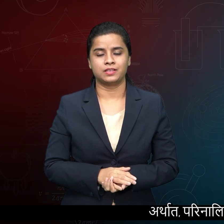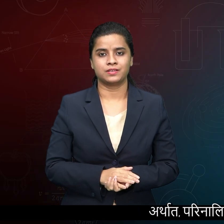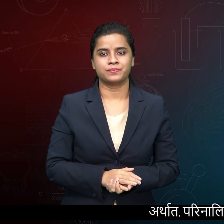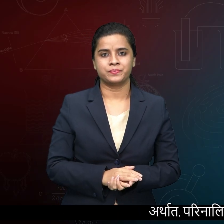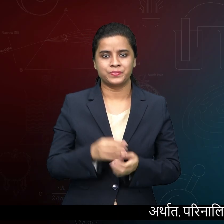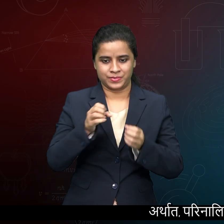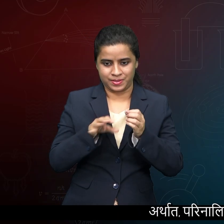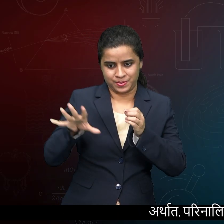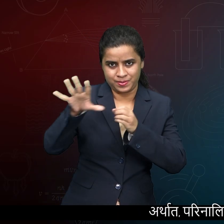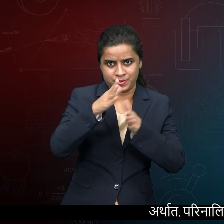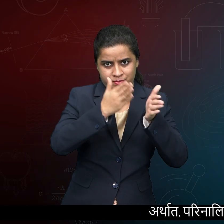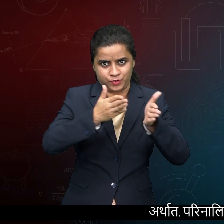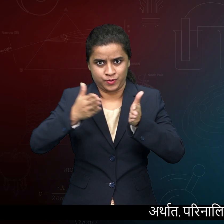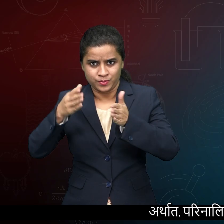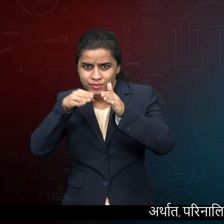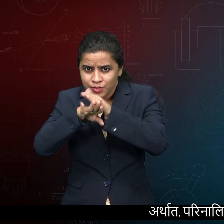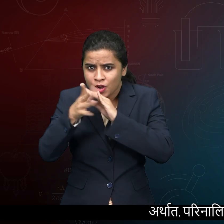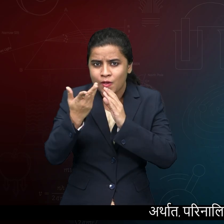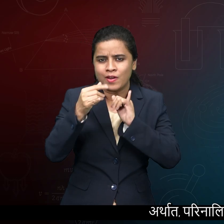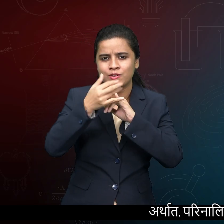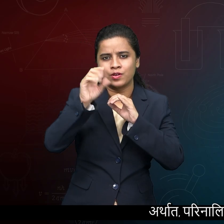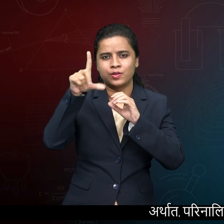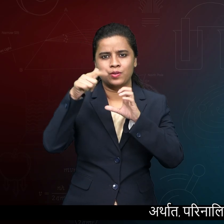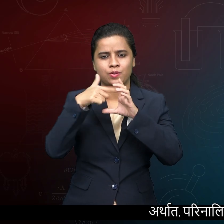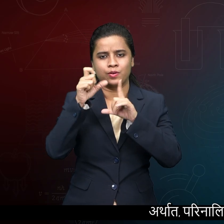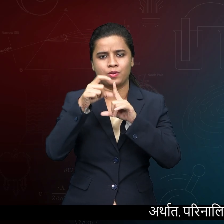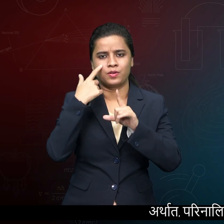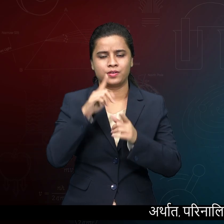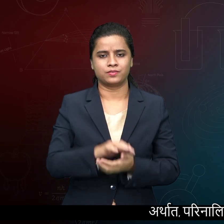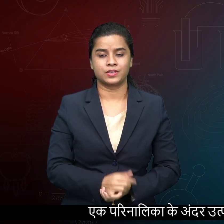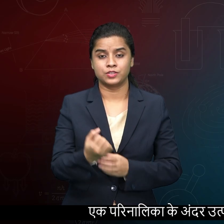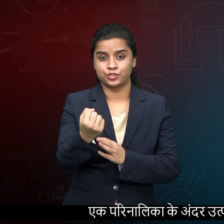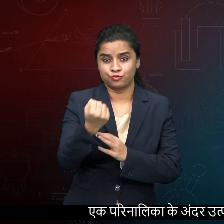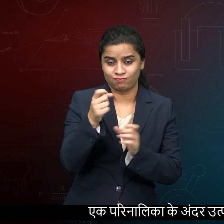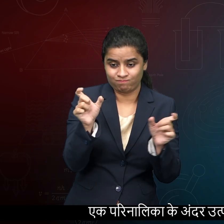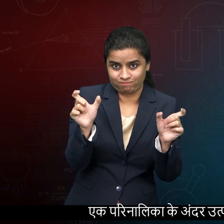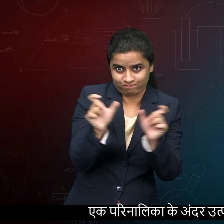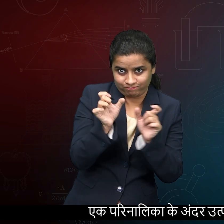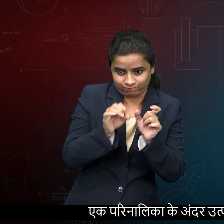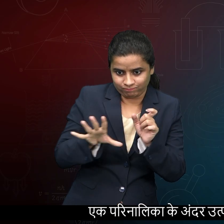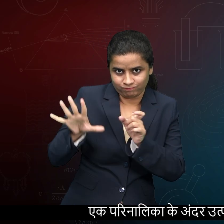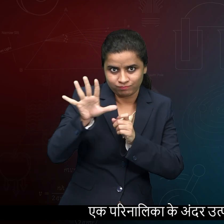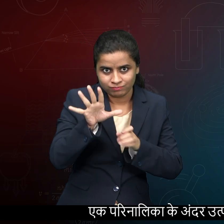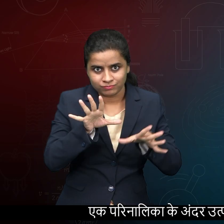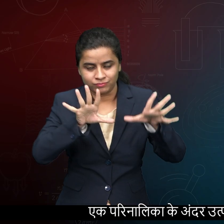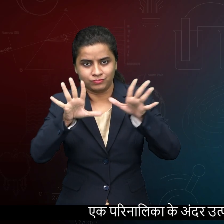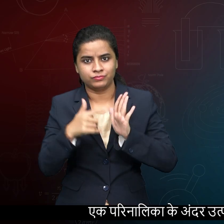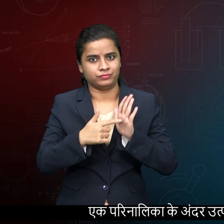परिनालिका के अंदर क्षेत्र एक समान है। एक परिनालिका के अंदर उत्पादित एक